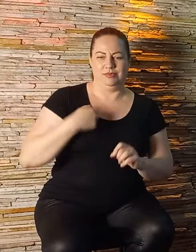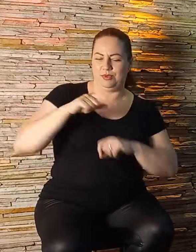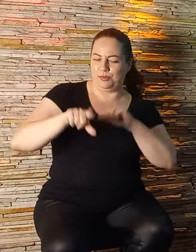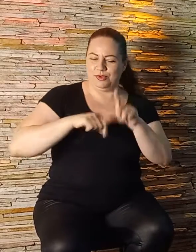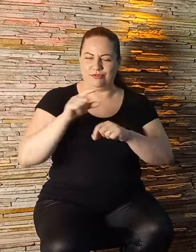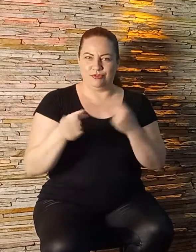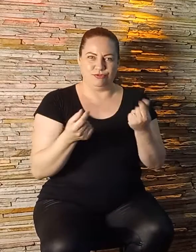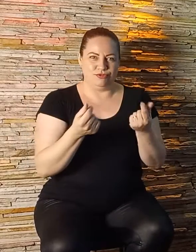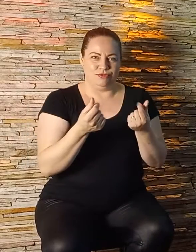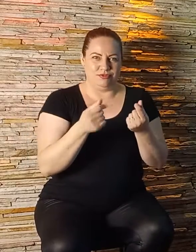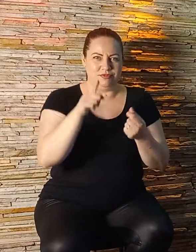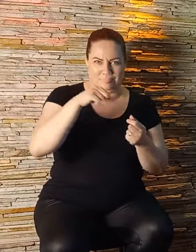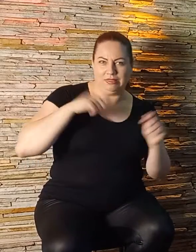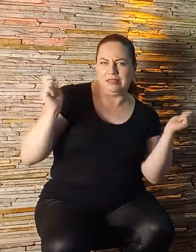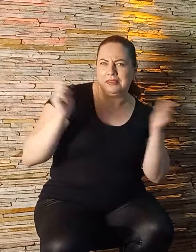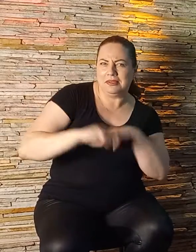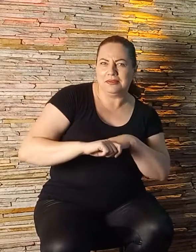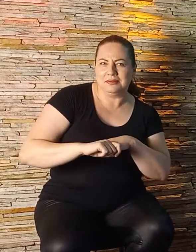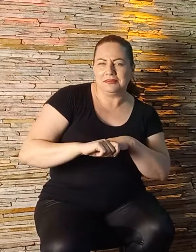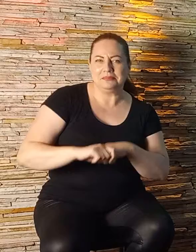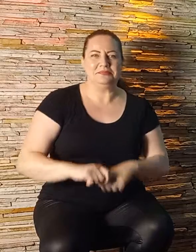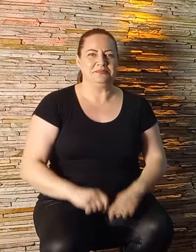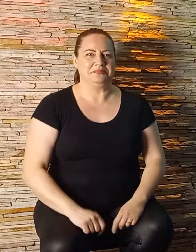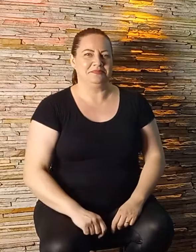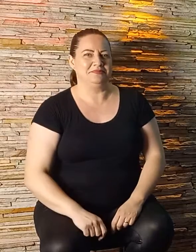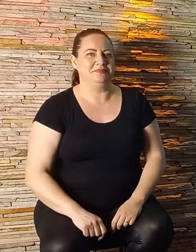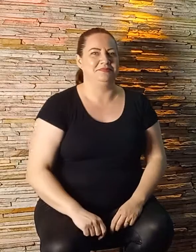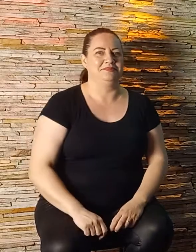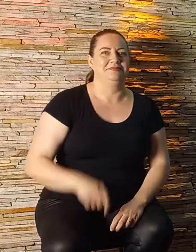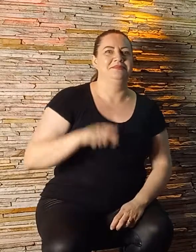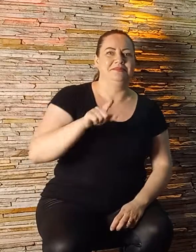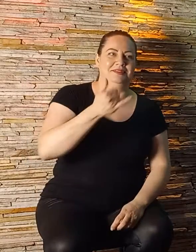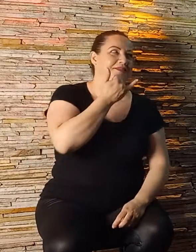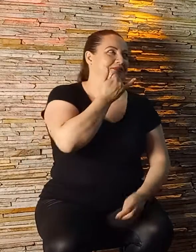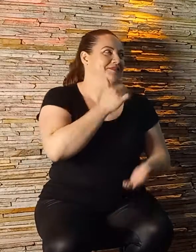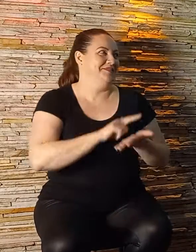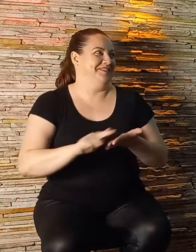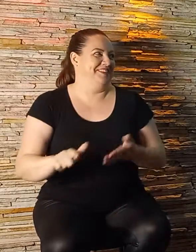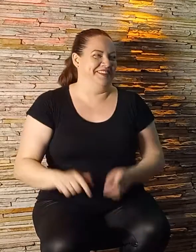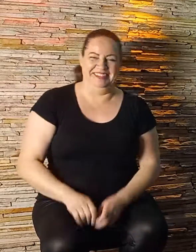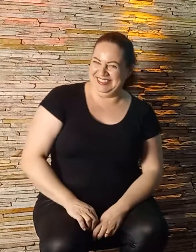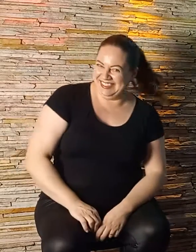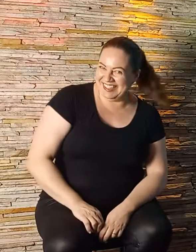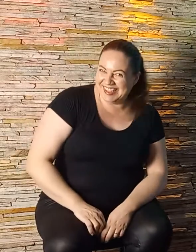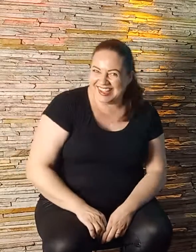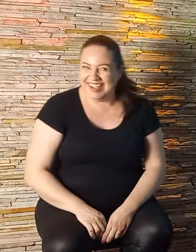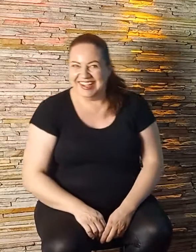prefiro cachecóis e tem cacife acabou de chegar agora não